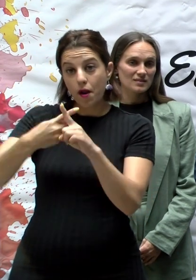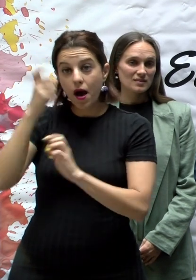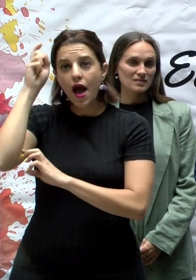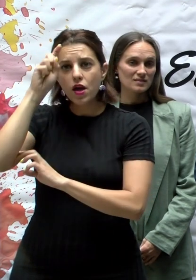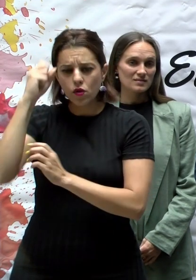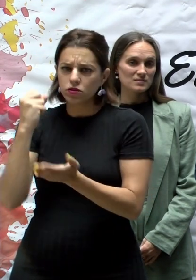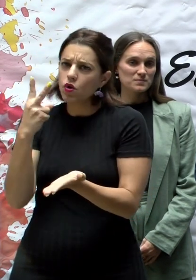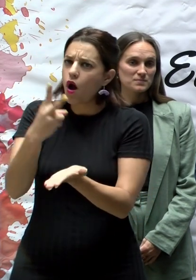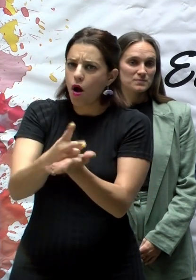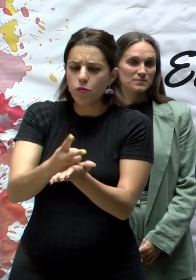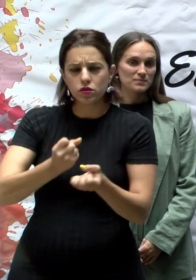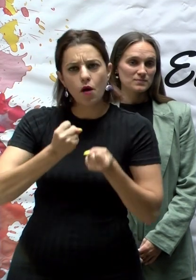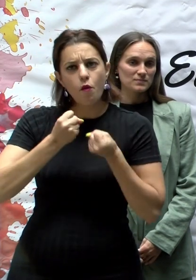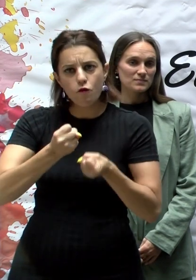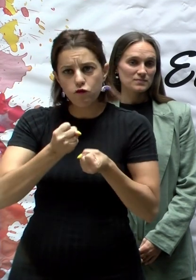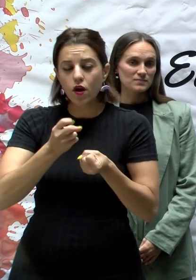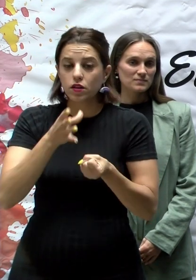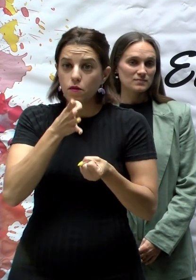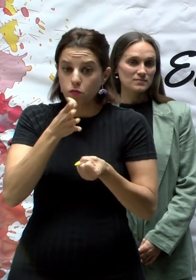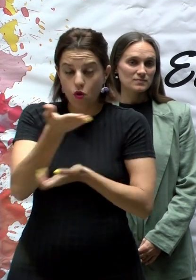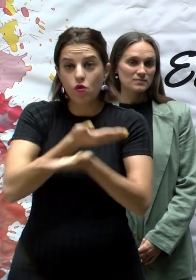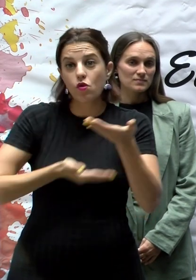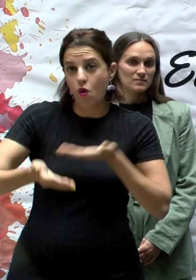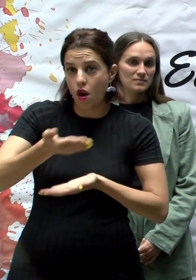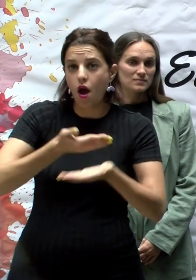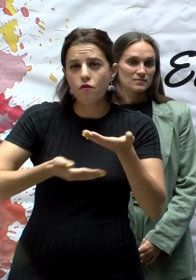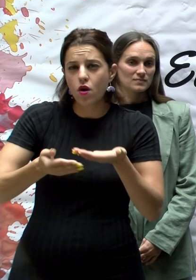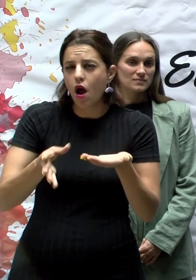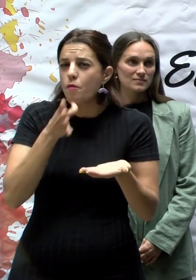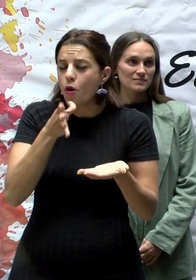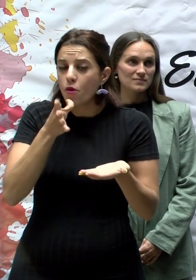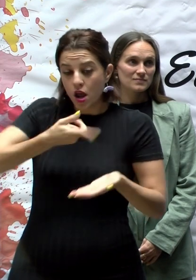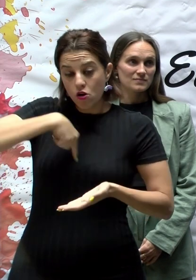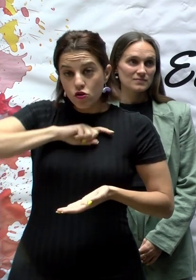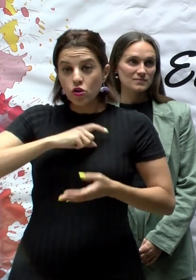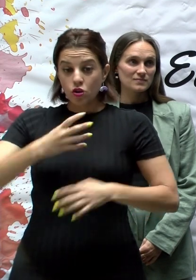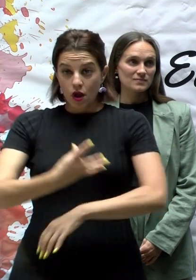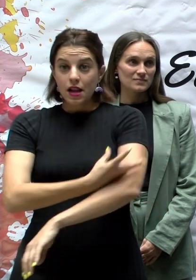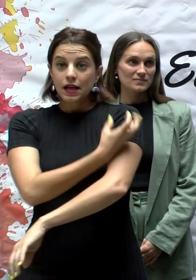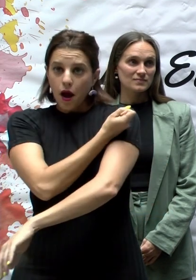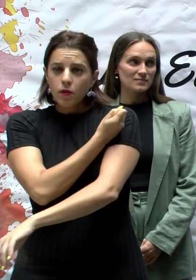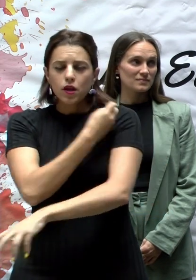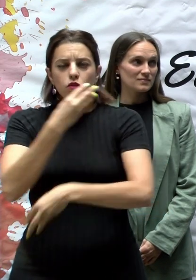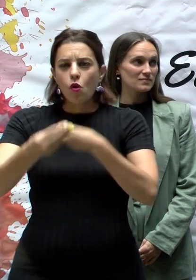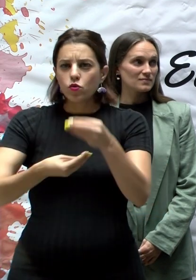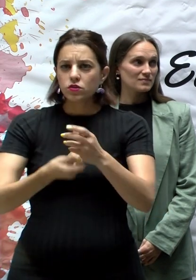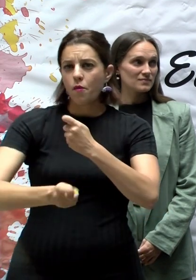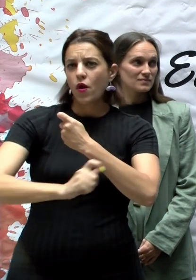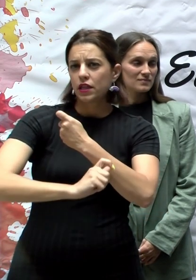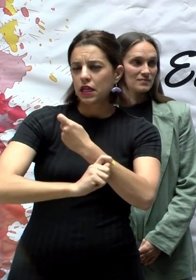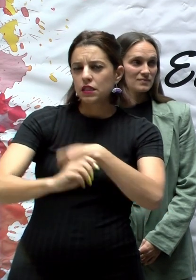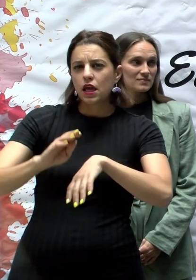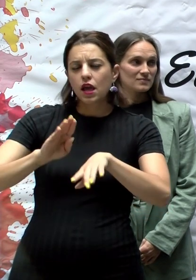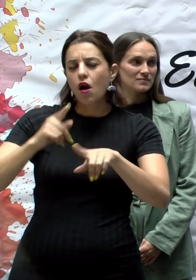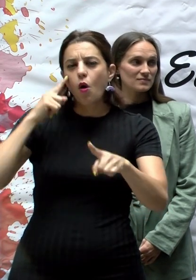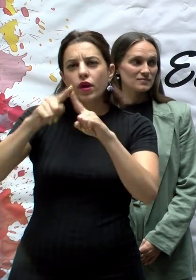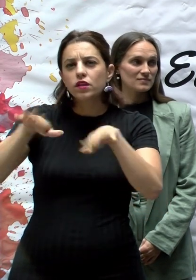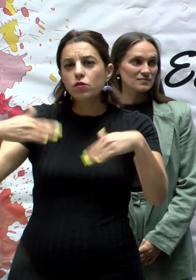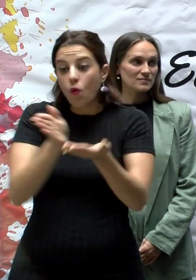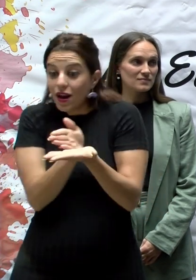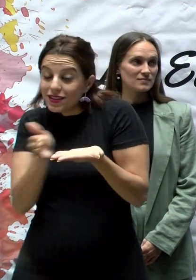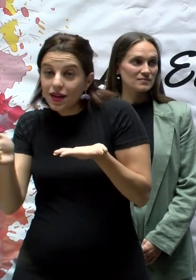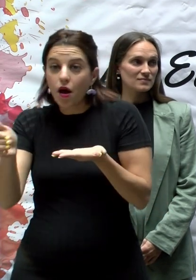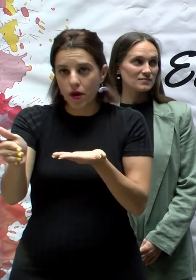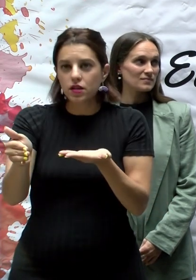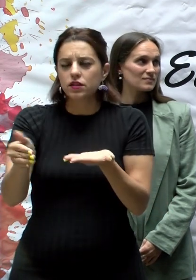estrategia que tiene este Cabildo Insular bueno, pues de esa transversalidad de la que siempre hablamos, y aquí se ve materializada en